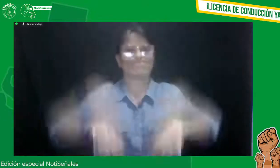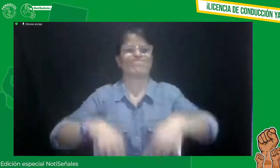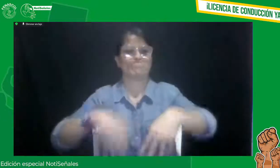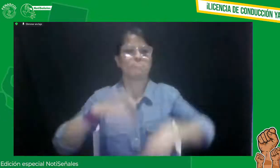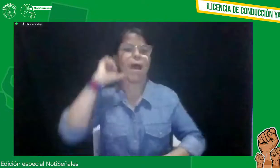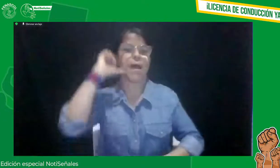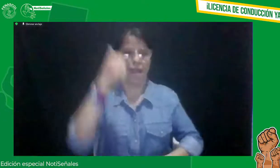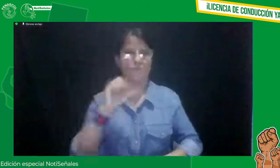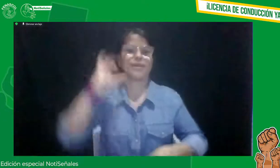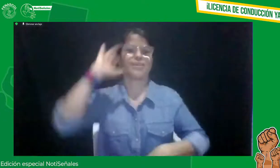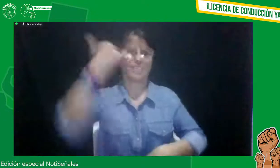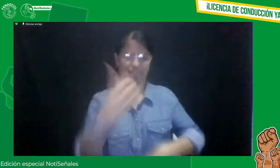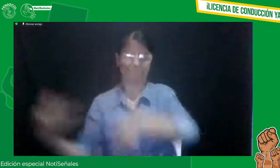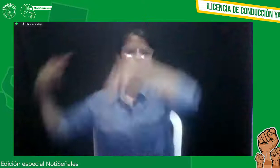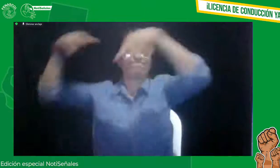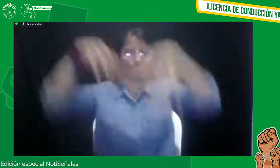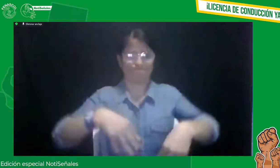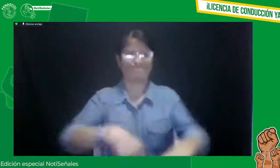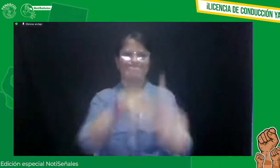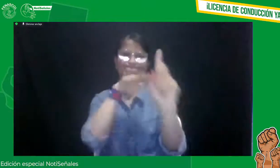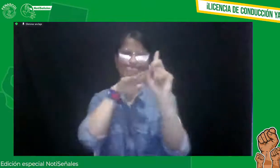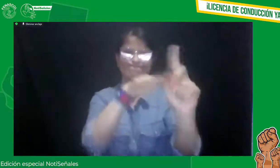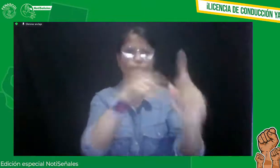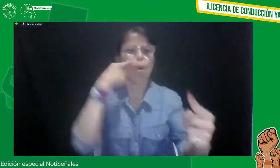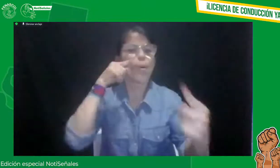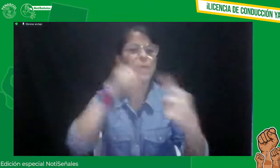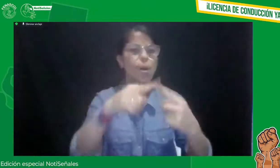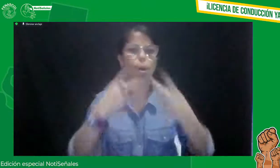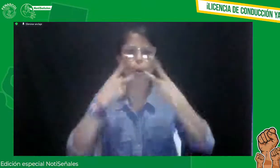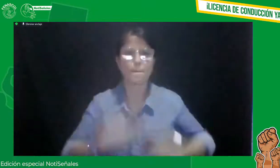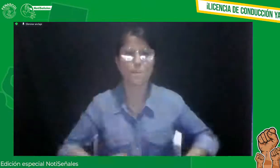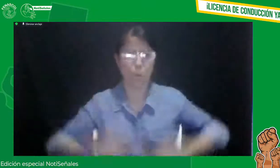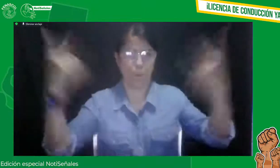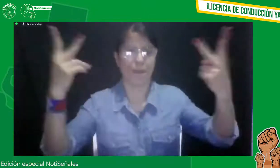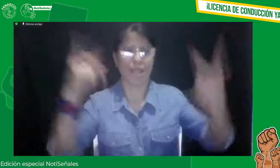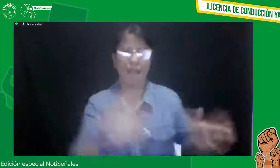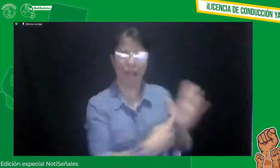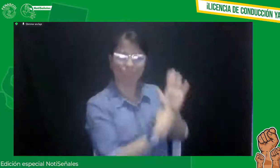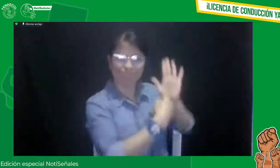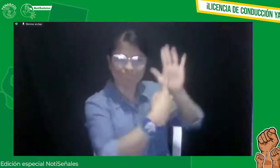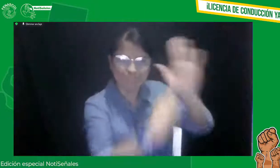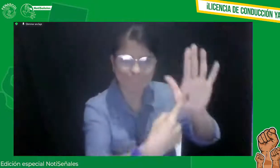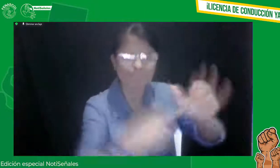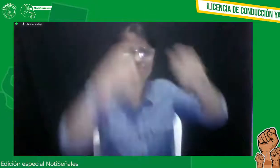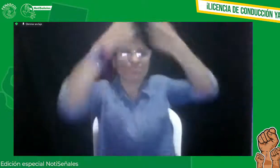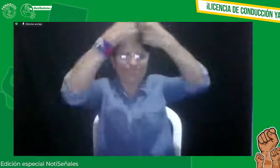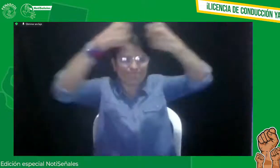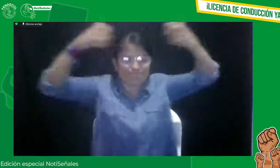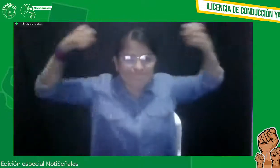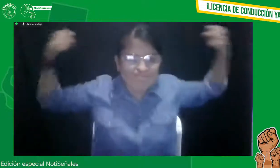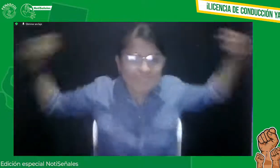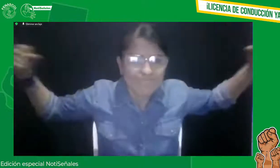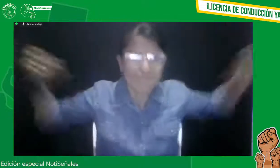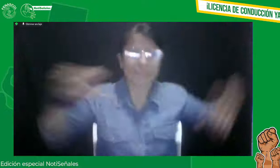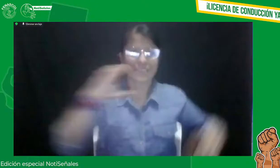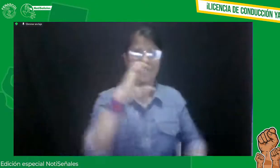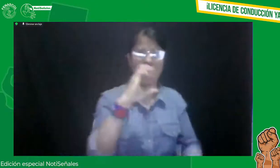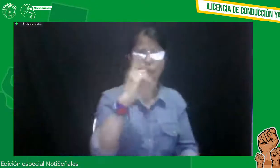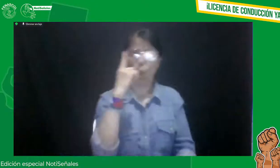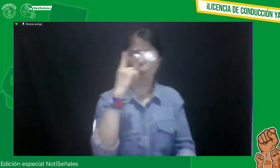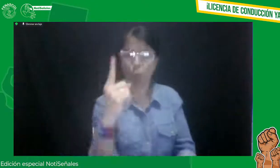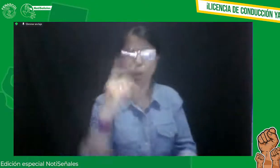las organizaciones como FENASCOL. No. Y es por eso que desde el Comité Organizativo del Plantón vamos a